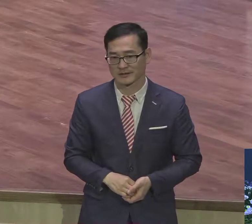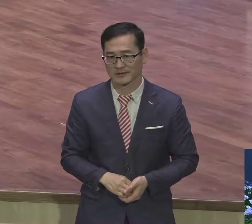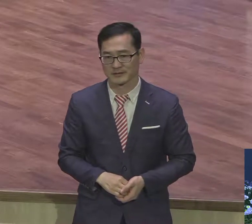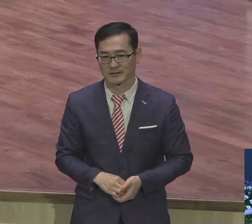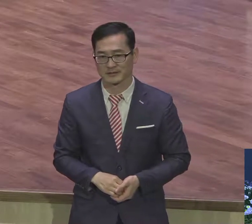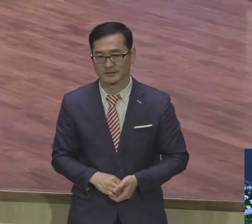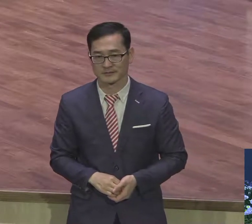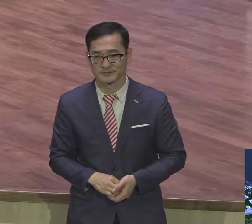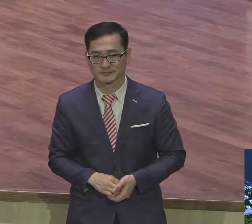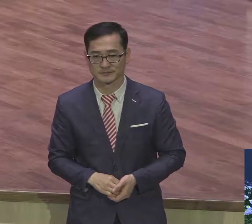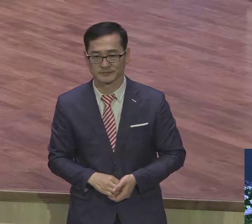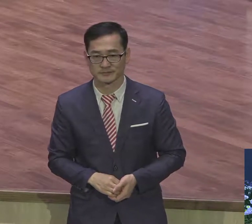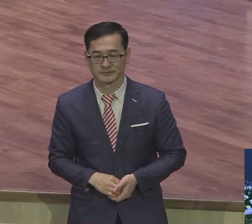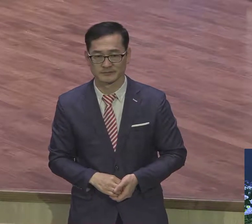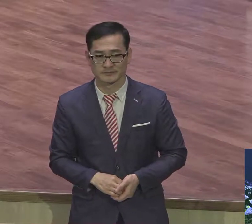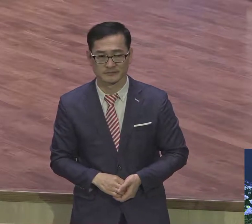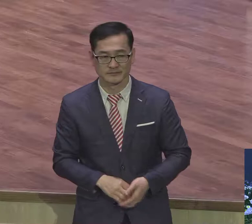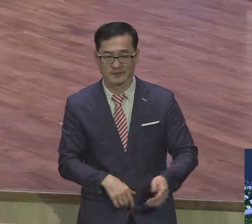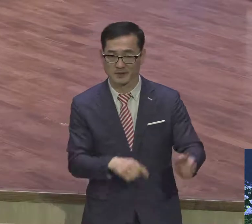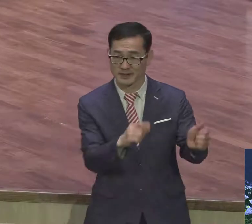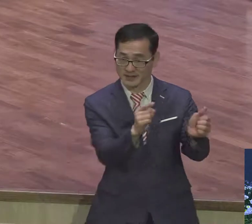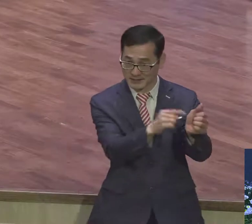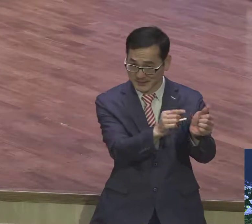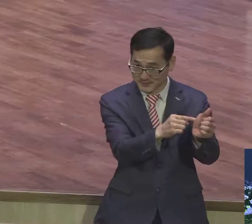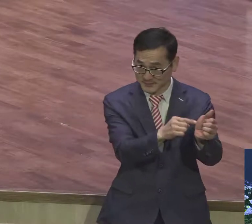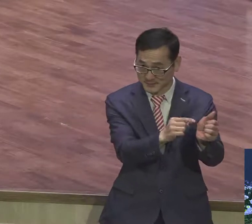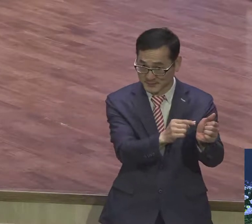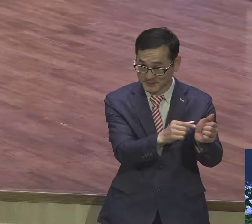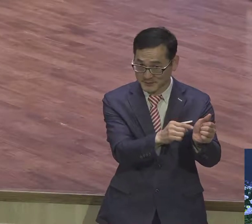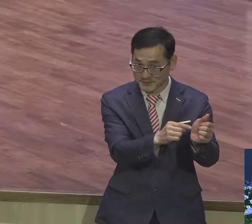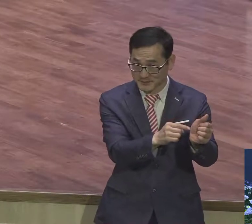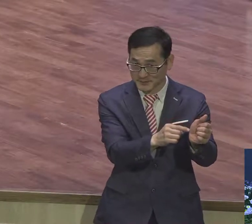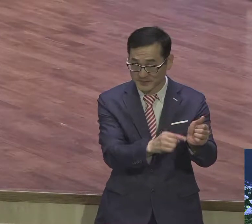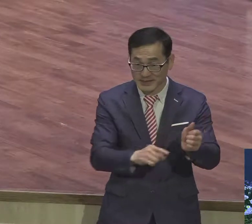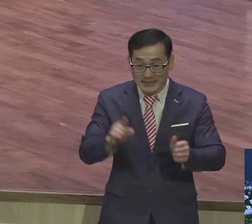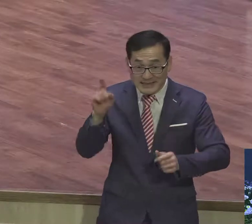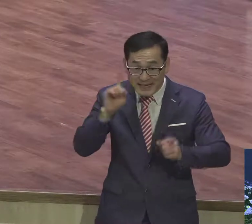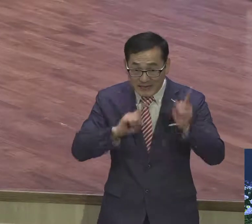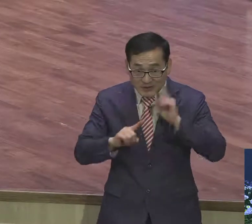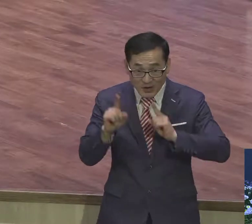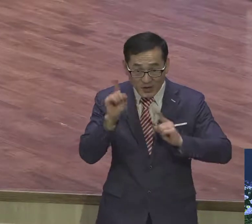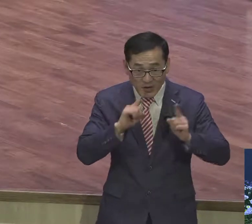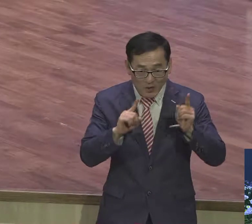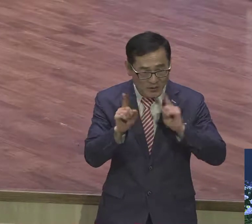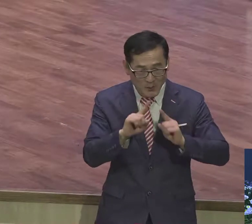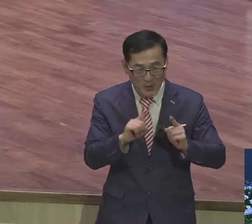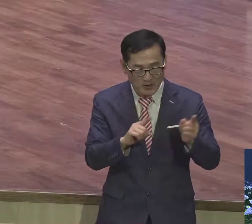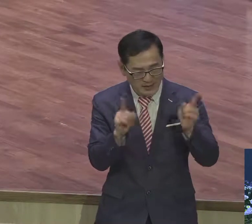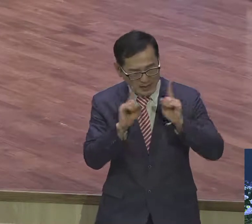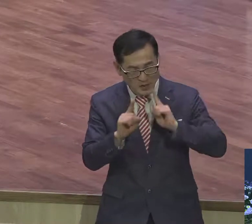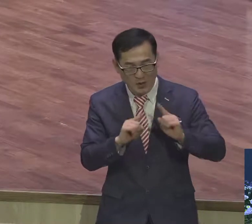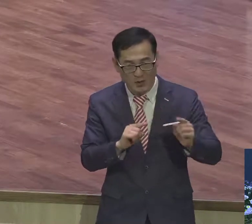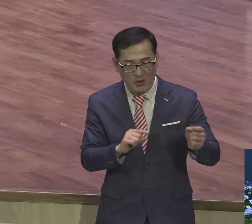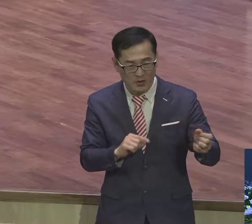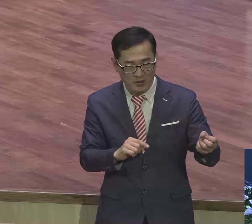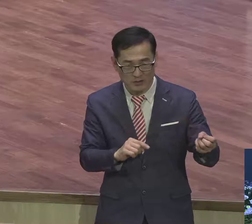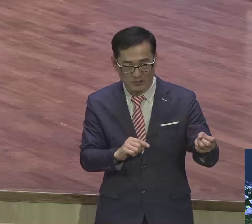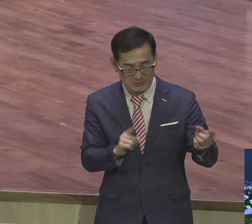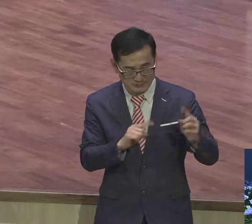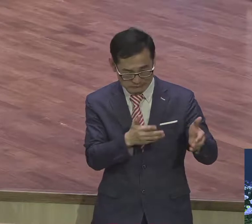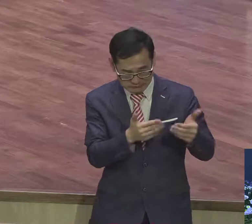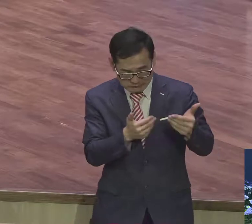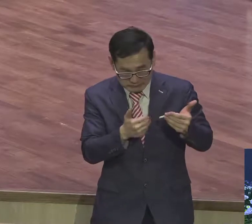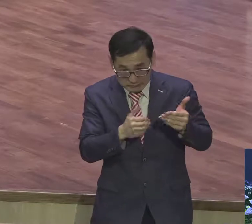말을 할 때 그 사람이 지금 사단이 이용하는 도구예요 그럼 내가 속으면 안 된다고 사단의